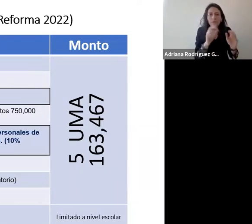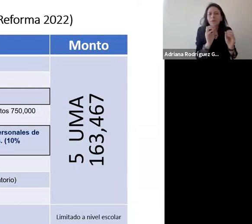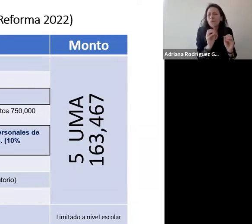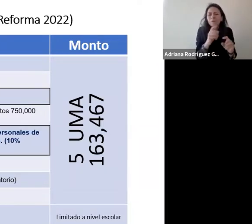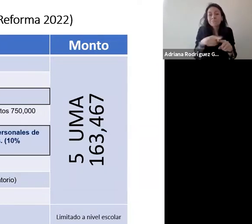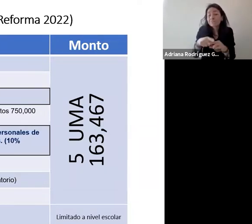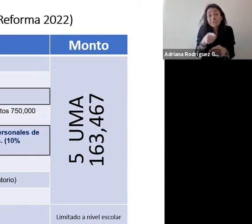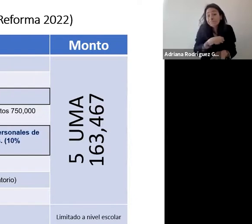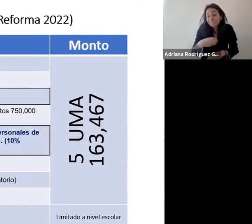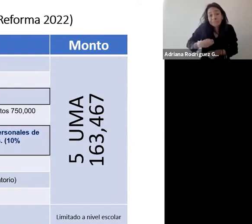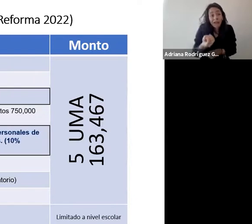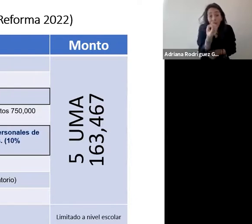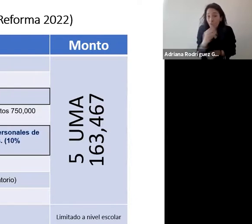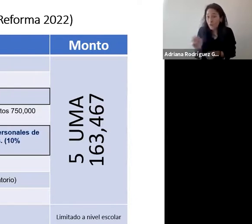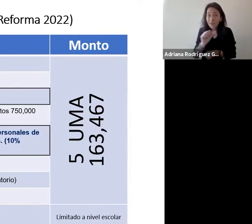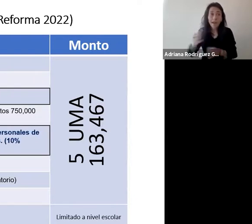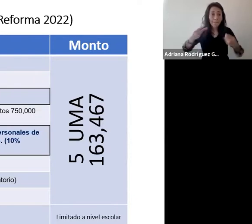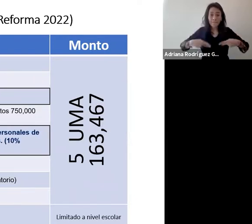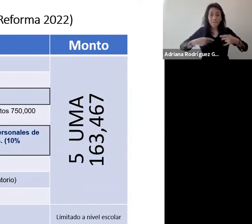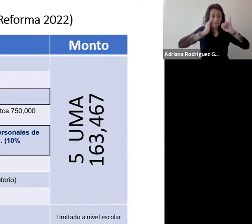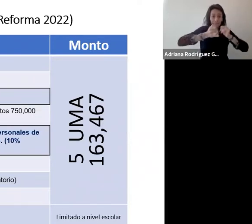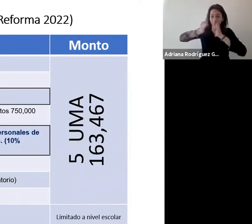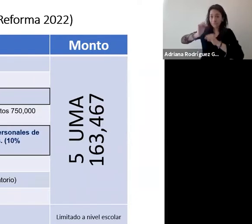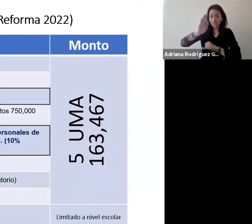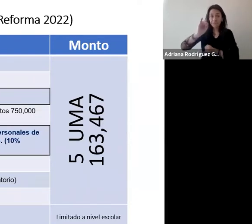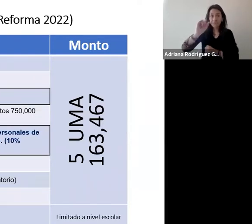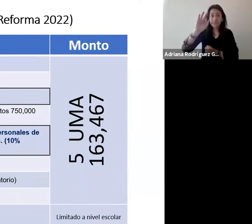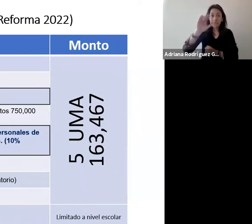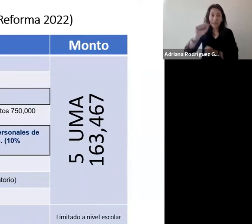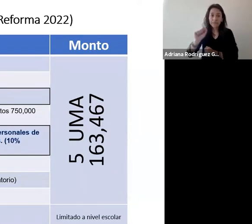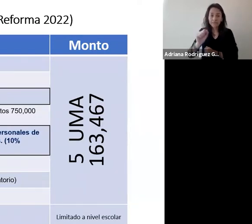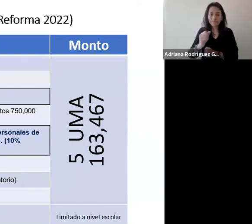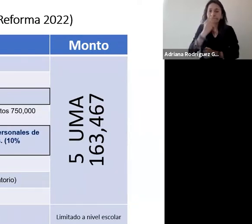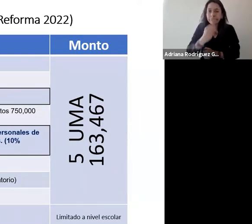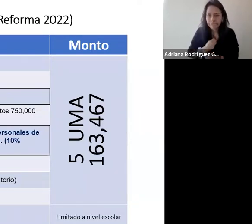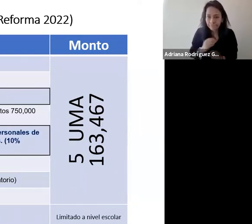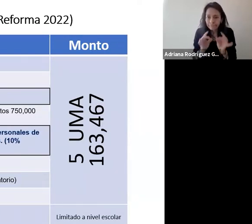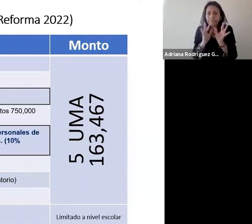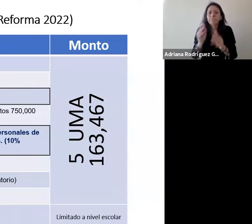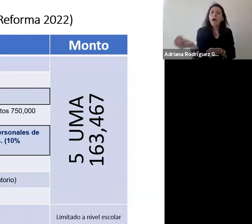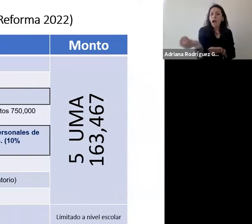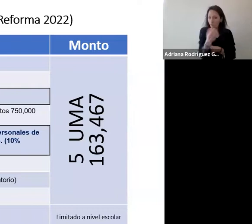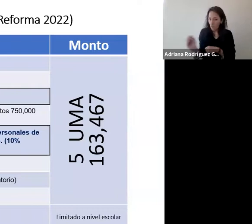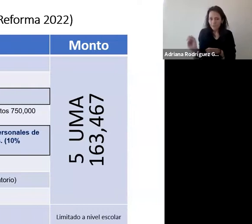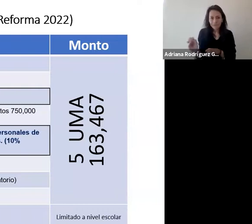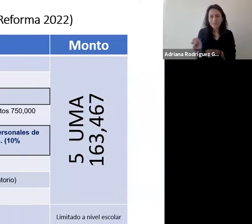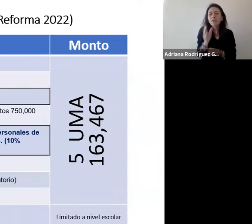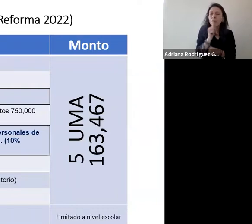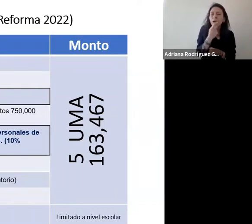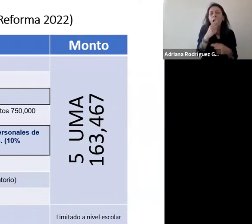personas físicas no podemos eludir cuando nos tocan, y los otros sí. En realidad estarían,